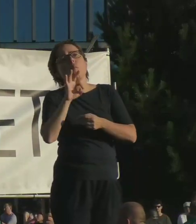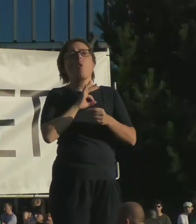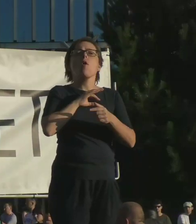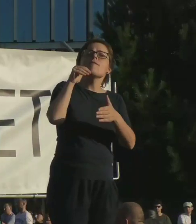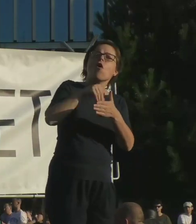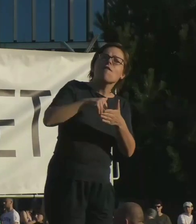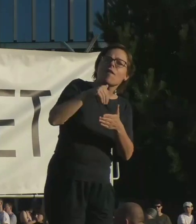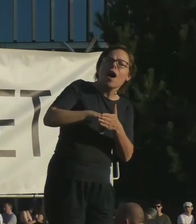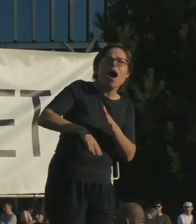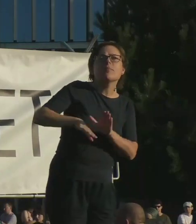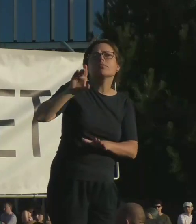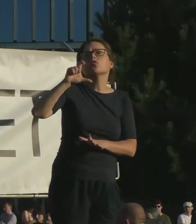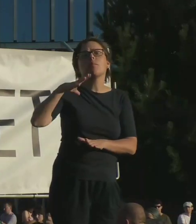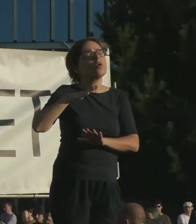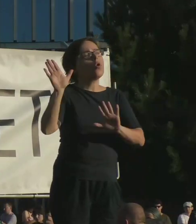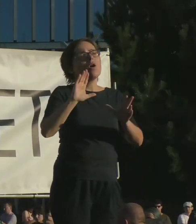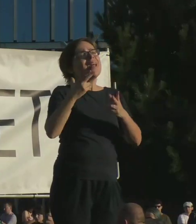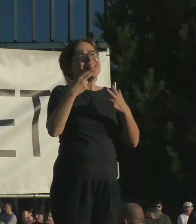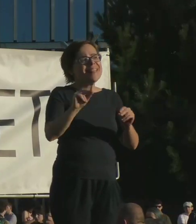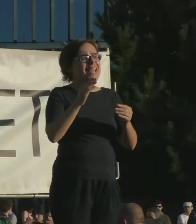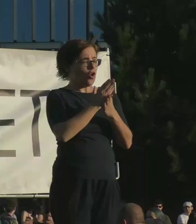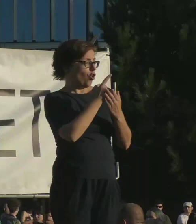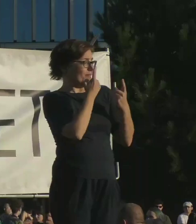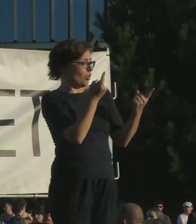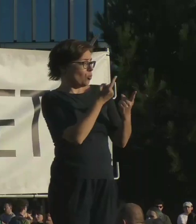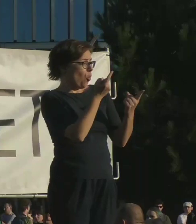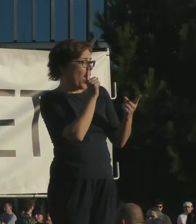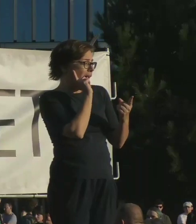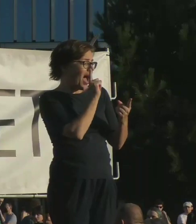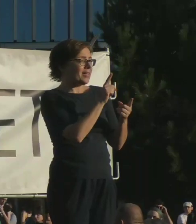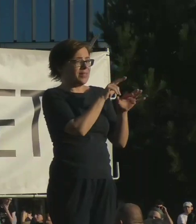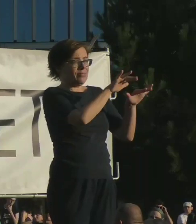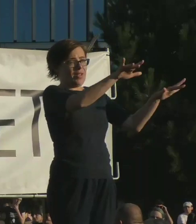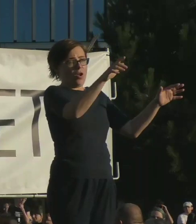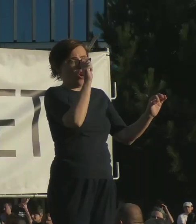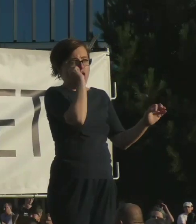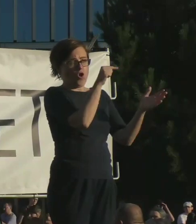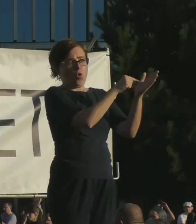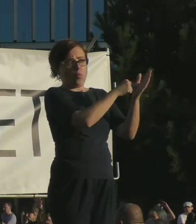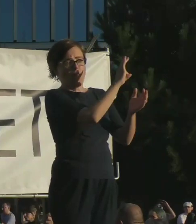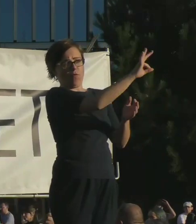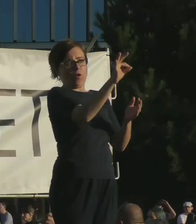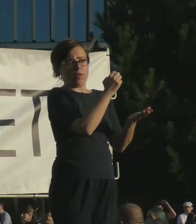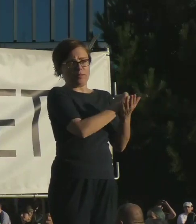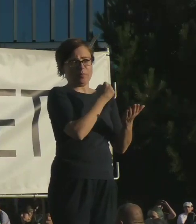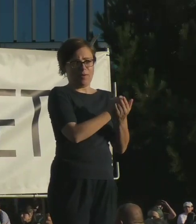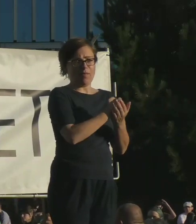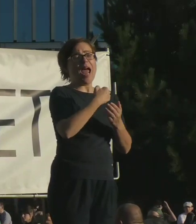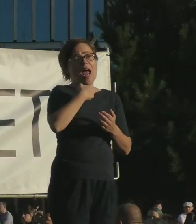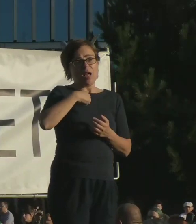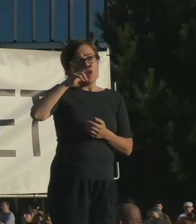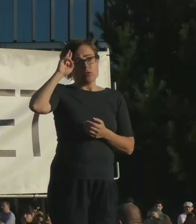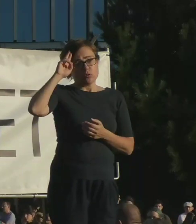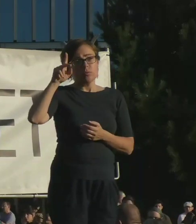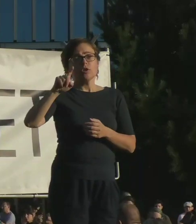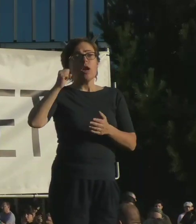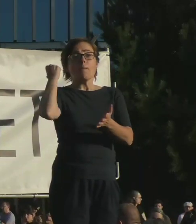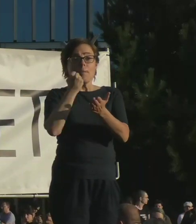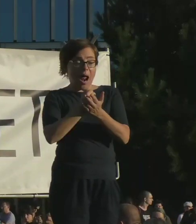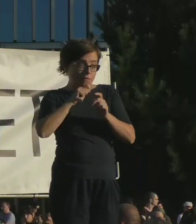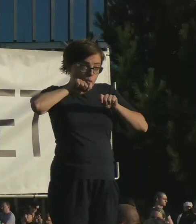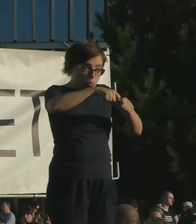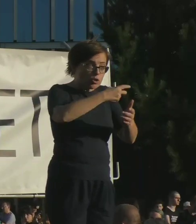wychowania, tylko sytuacja, która dotyczy wielu kobiet. Zdałem sobie sprawę, że prawo nie zmusza do